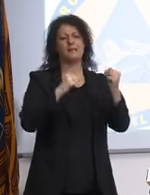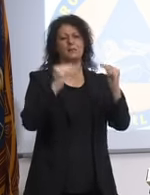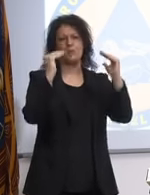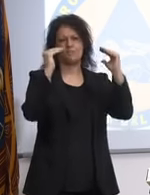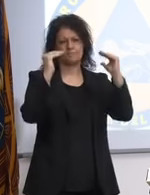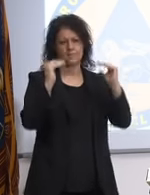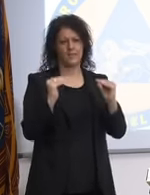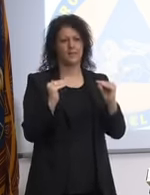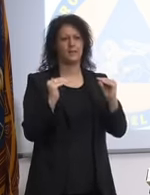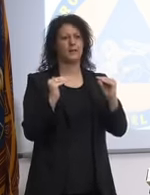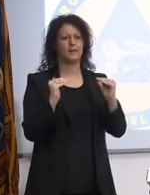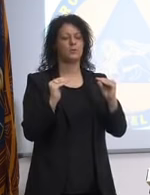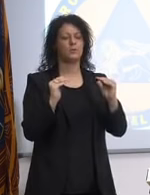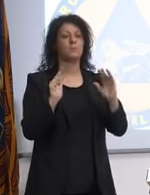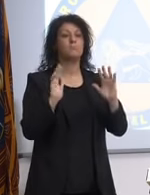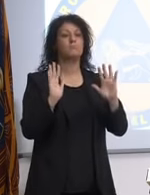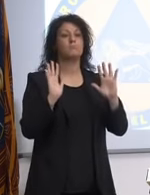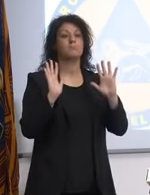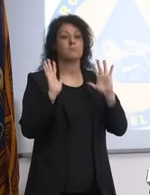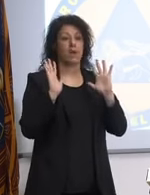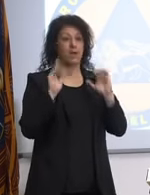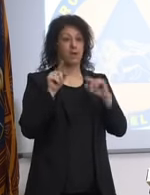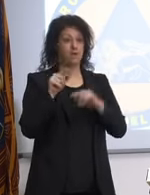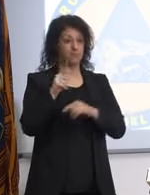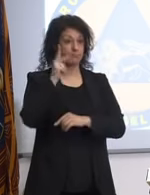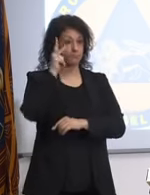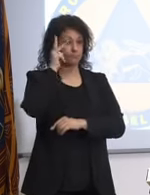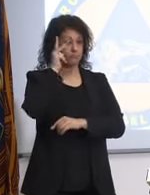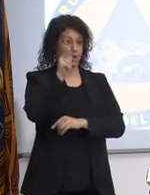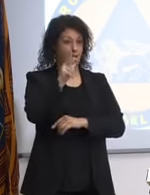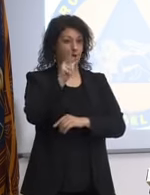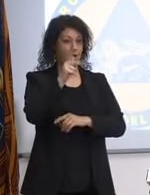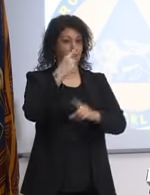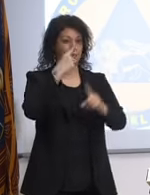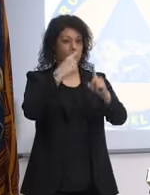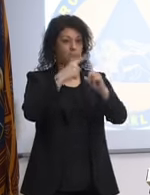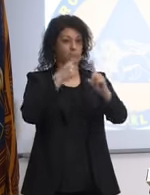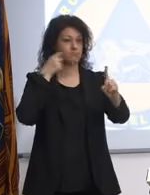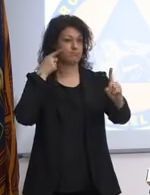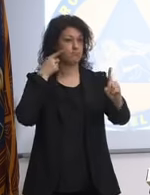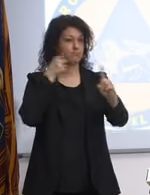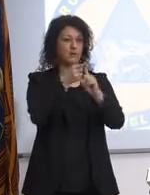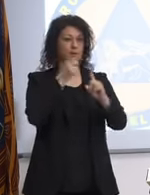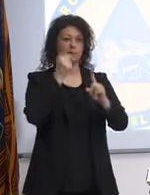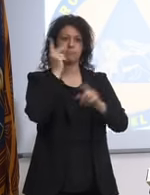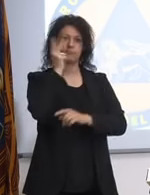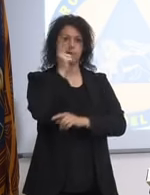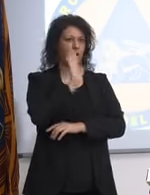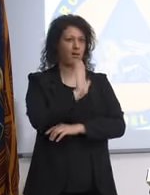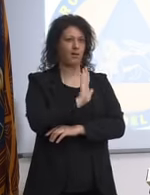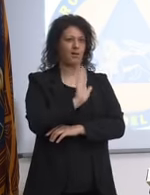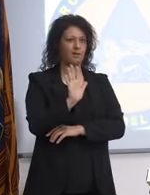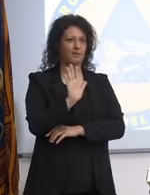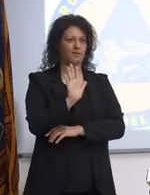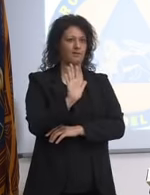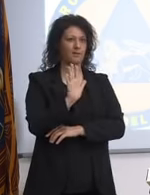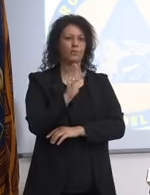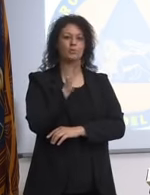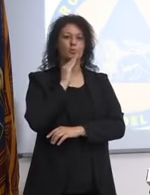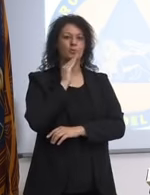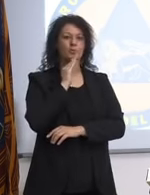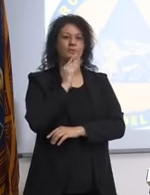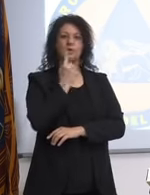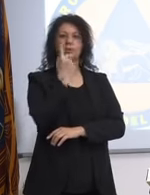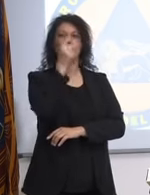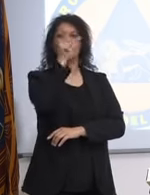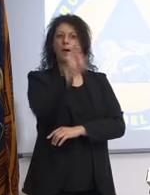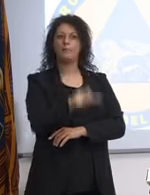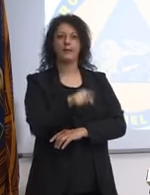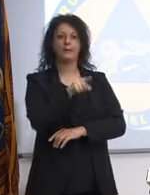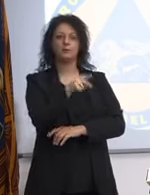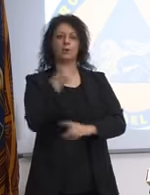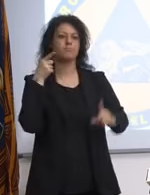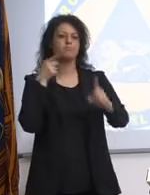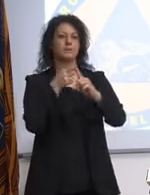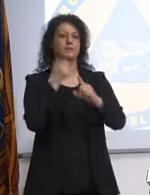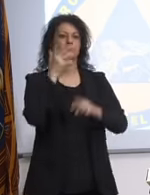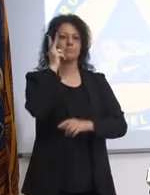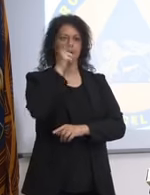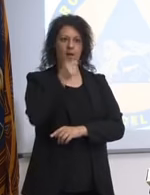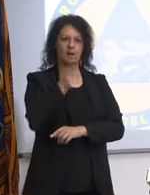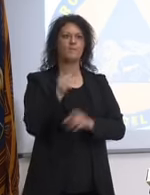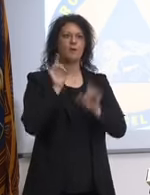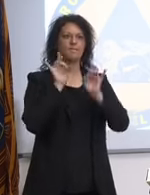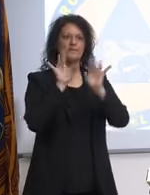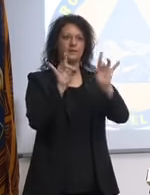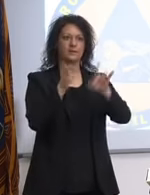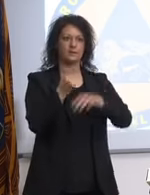però è un eccellente cecchino. Gli basta un proiettile per colpire una persona. Allora, se qualcuno